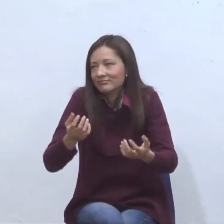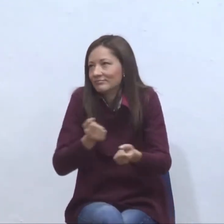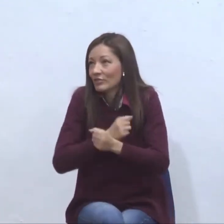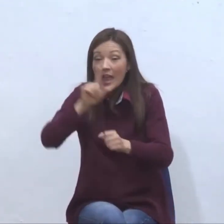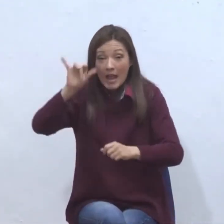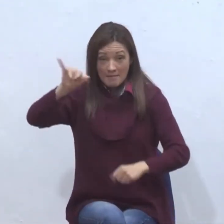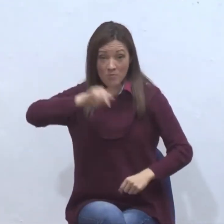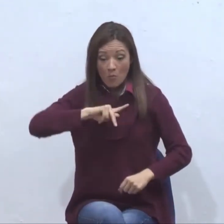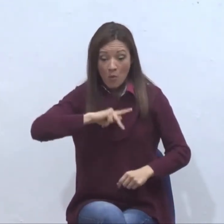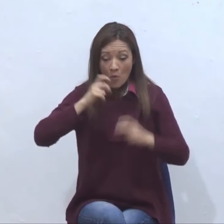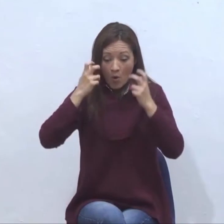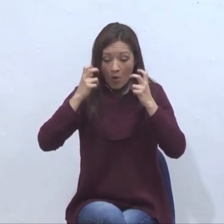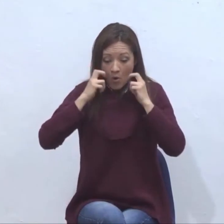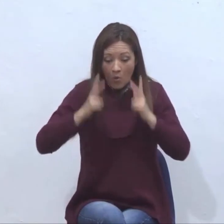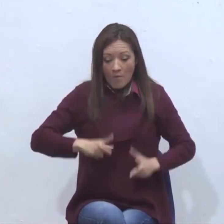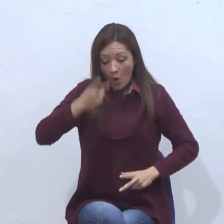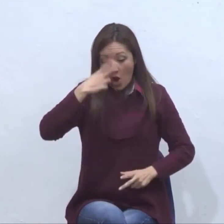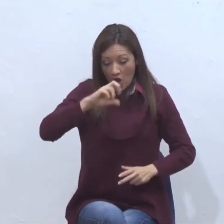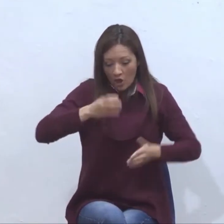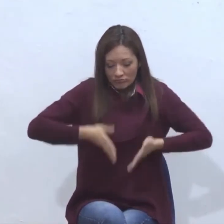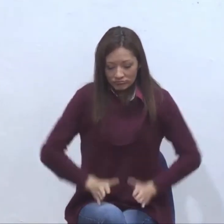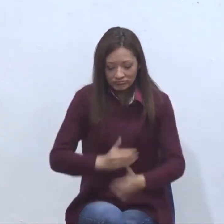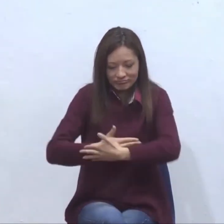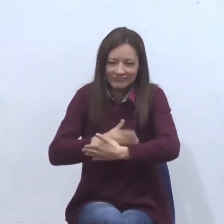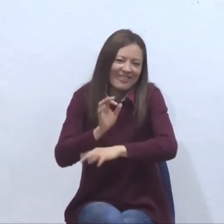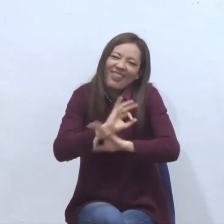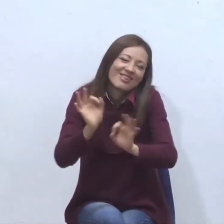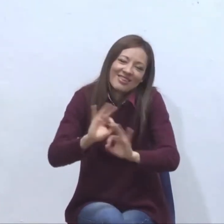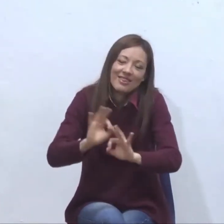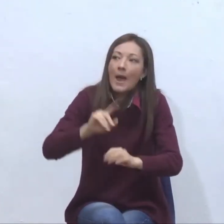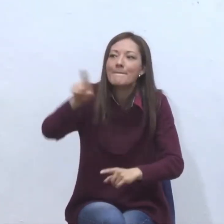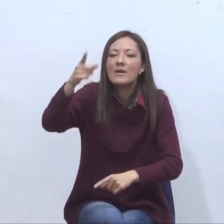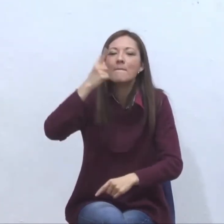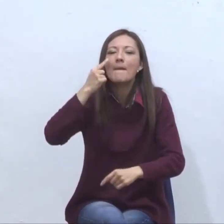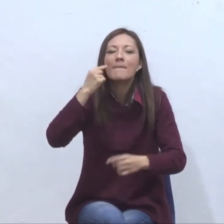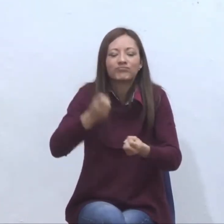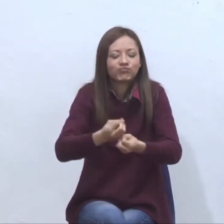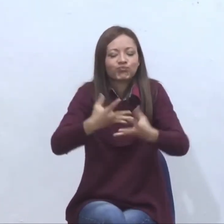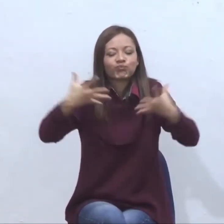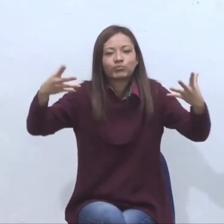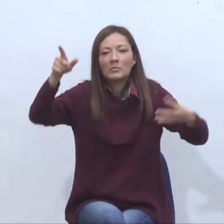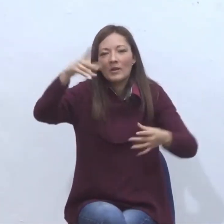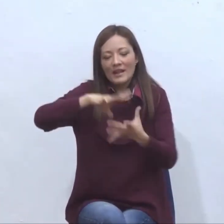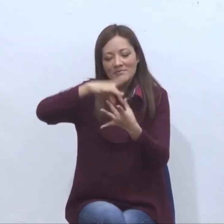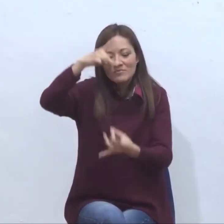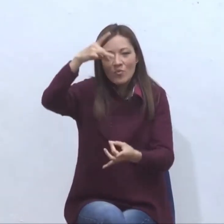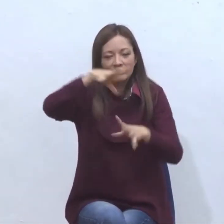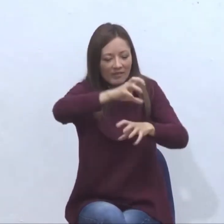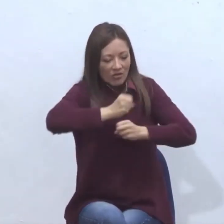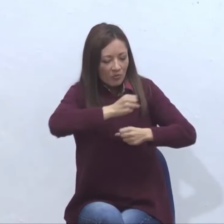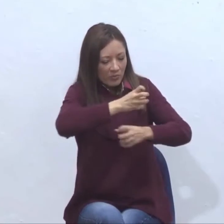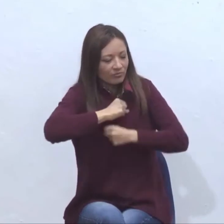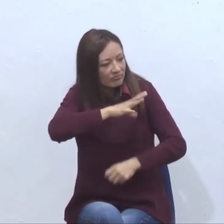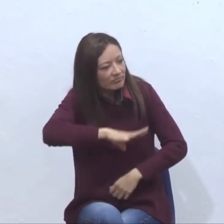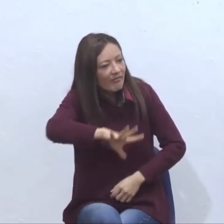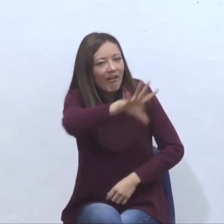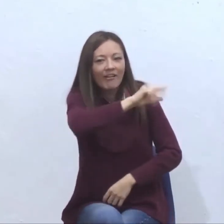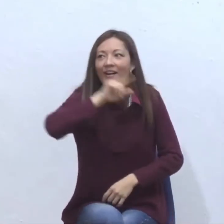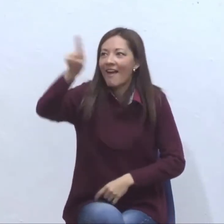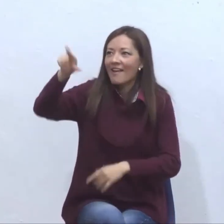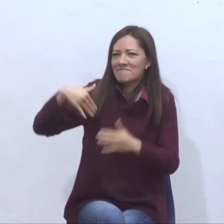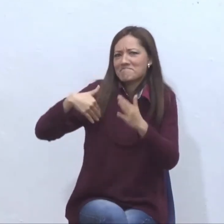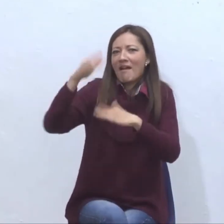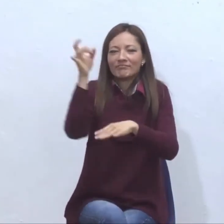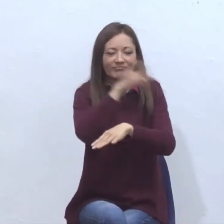hijos físicos, pero ay, es padre de multitudes. Él es mejor que Abraham, Él es nuestro Abraham, Él es